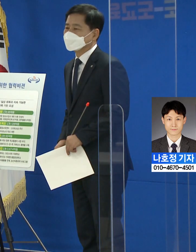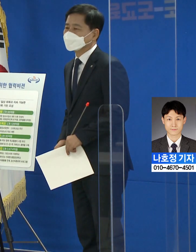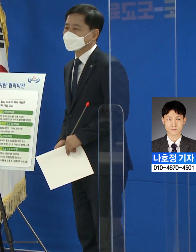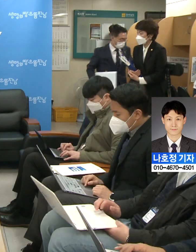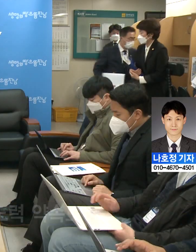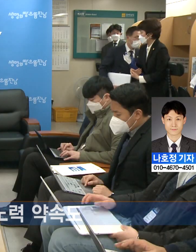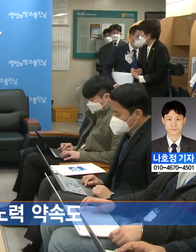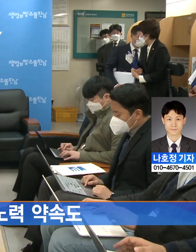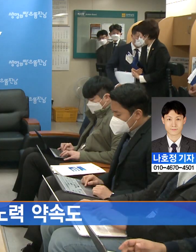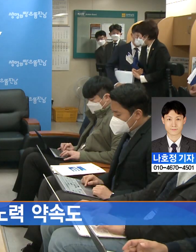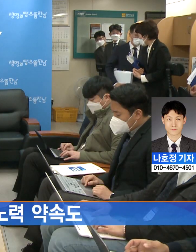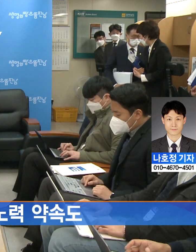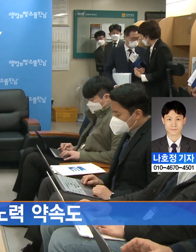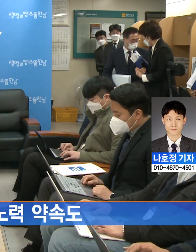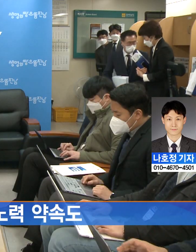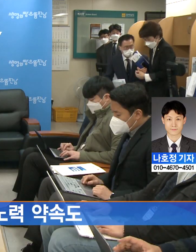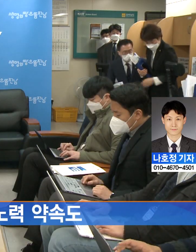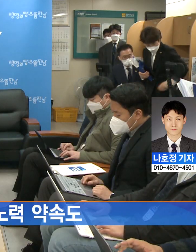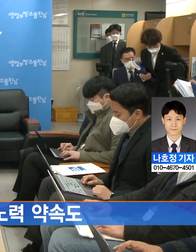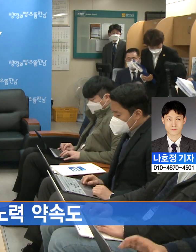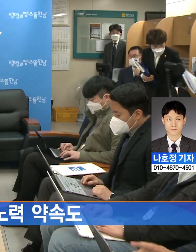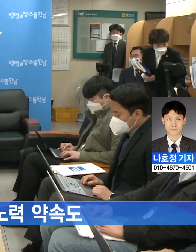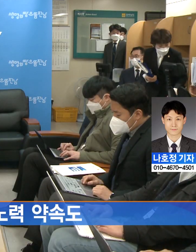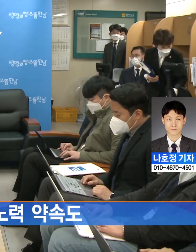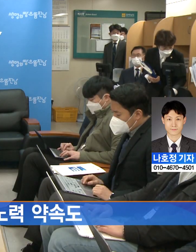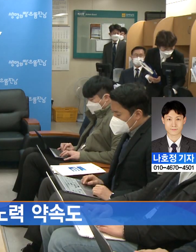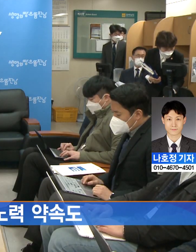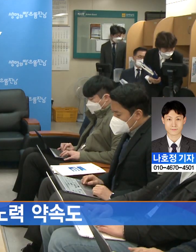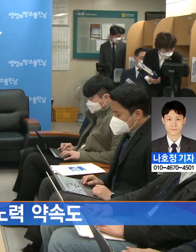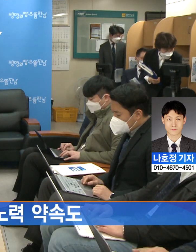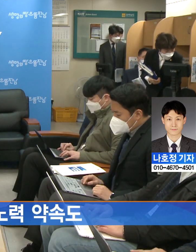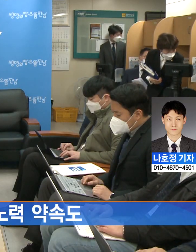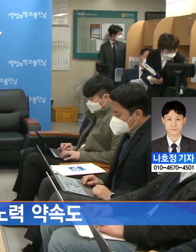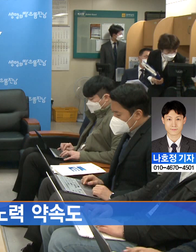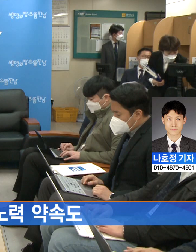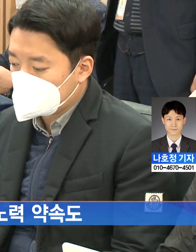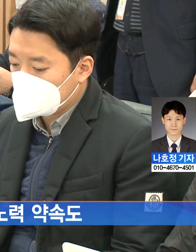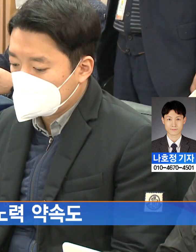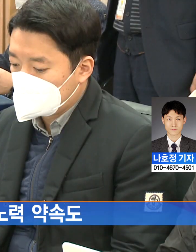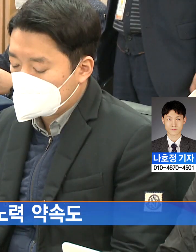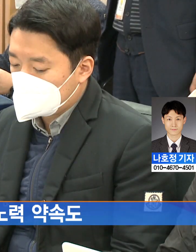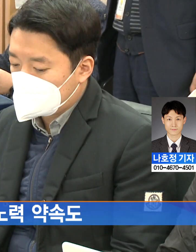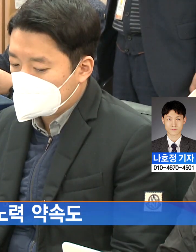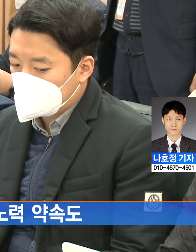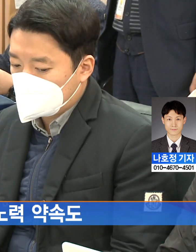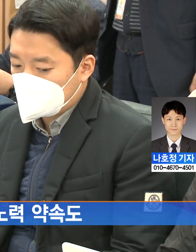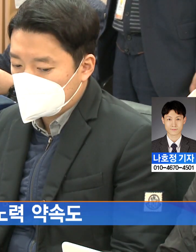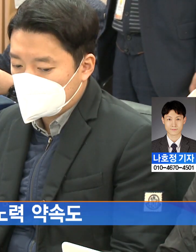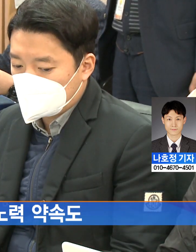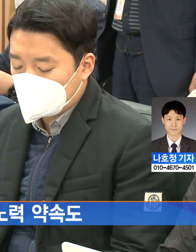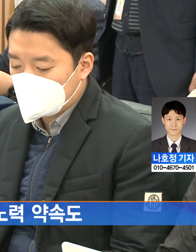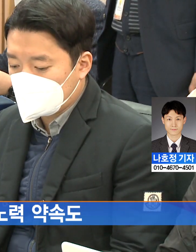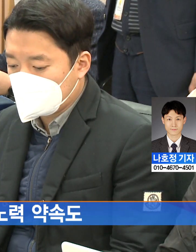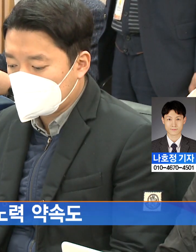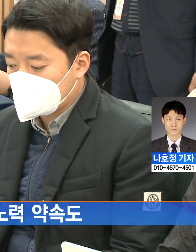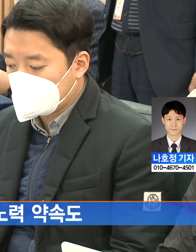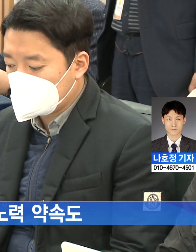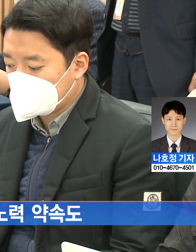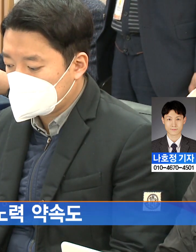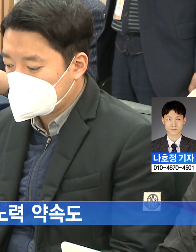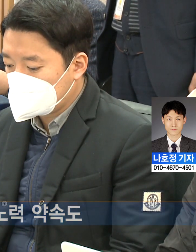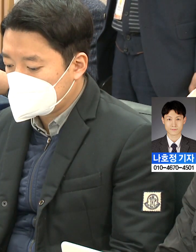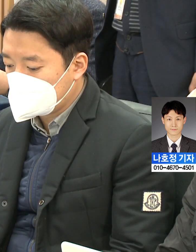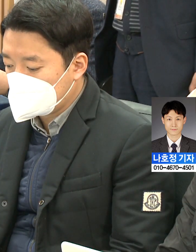지자체와 협력해 추진하면서 취역 화훼 농가 등 소상공인 보호를 위해 지역경제 회복도 함께